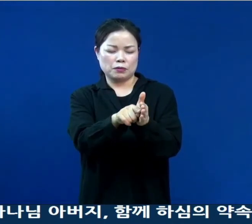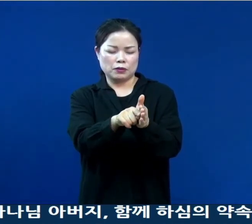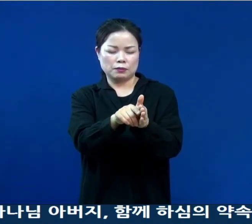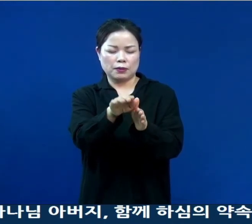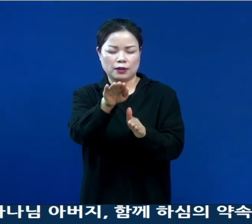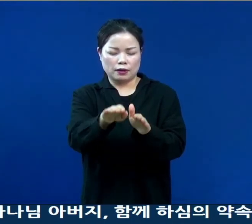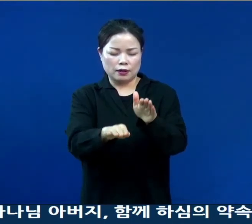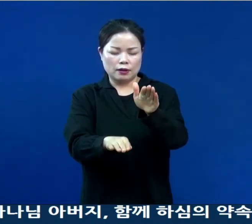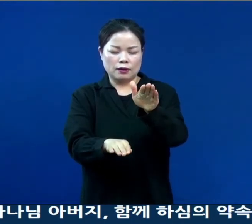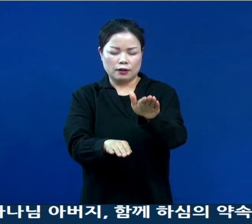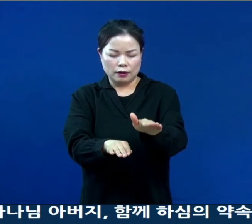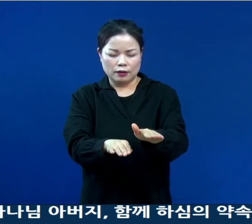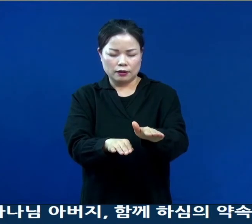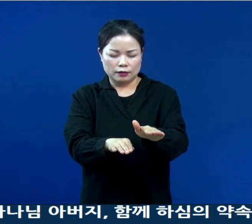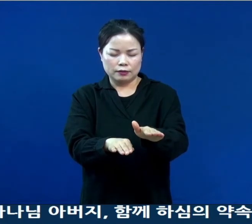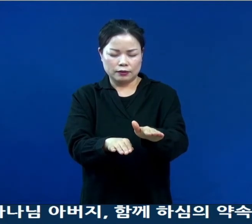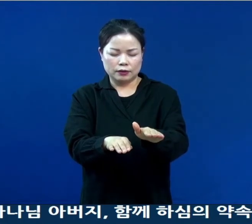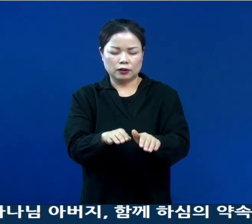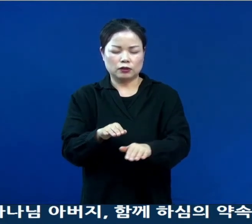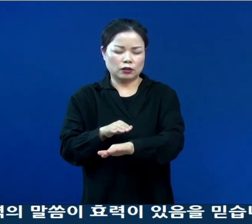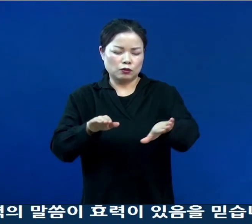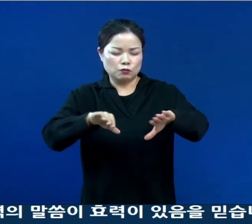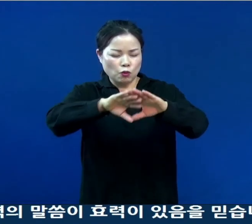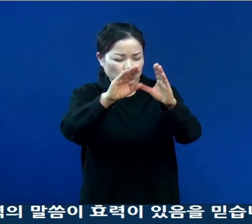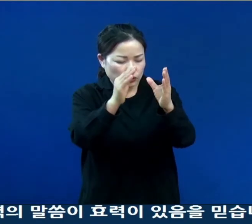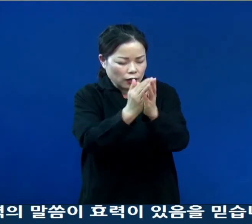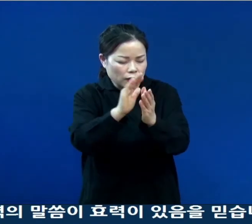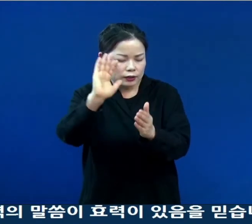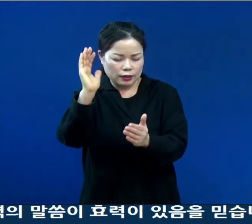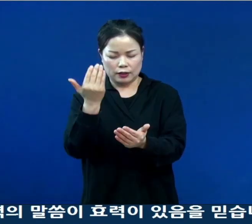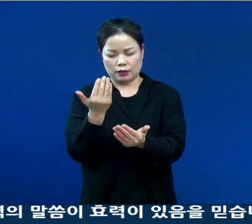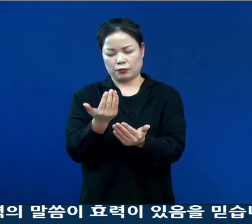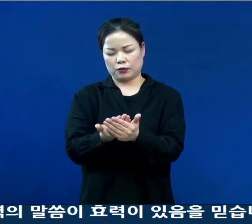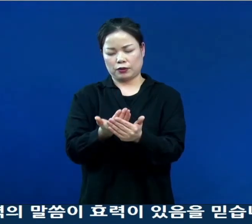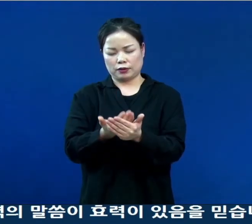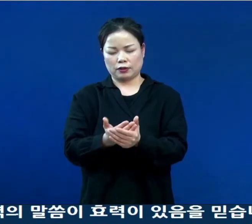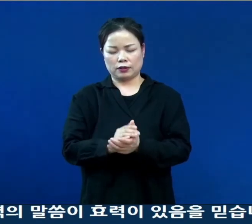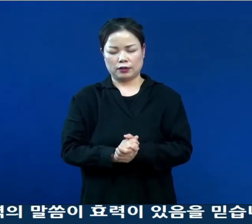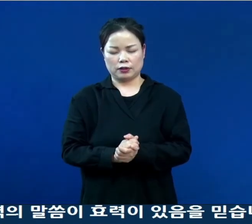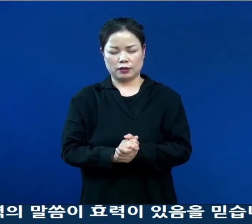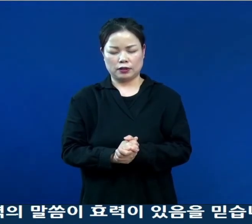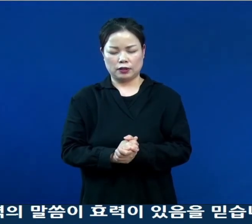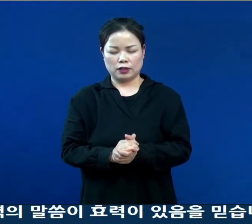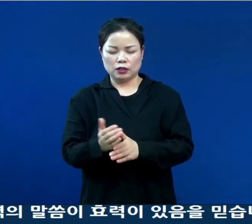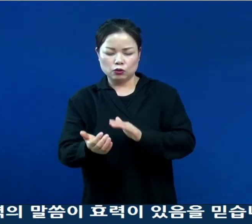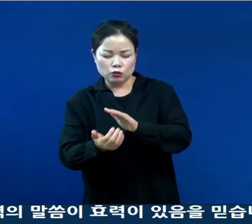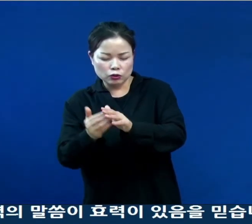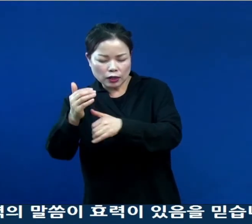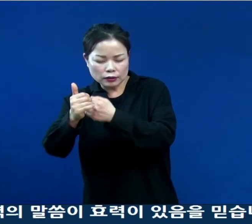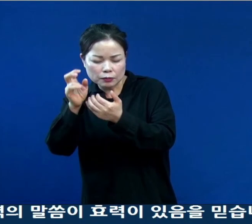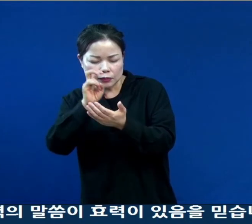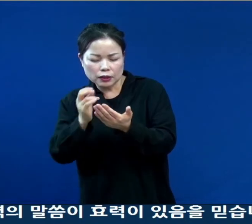걸음을 한 걸음 한 걸음 내딛는 저희 모두가 되게 하여 주시옵소서. 그렇게